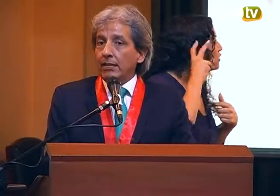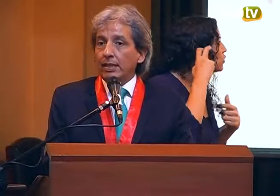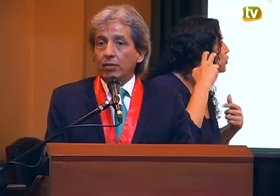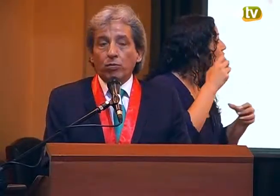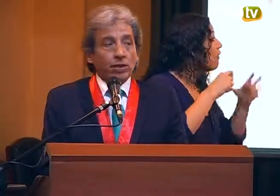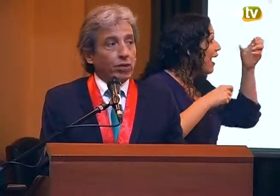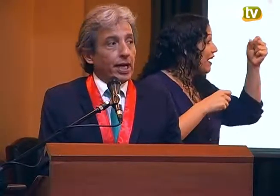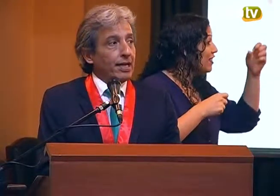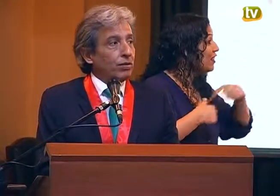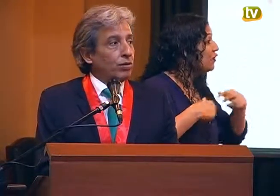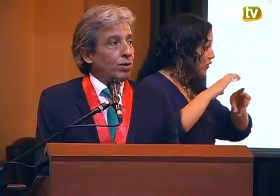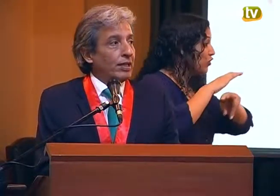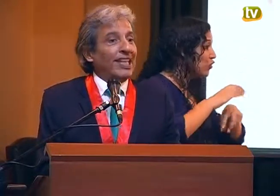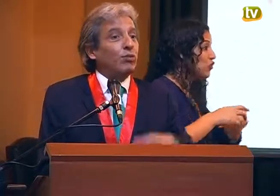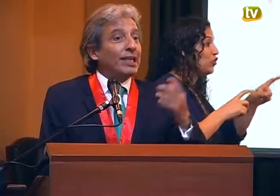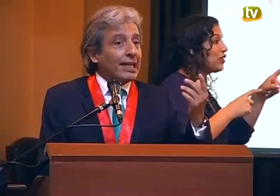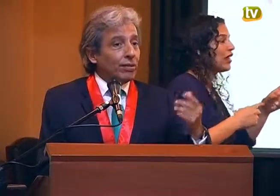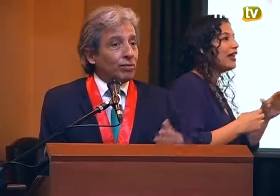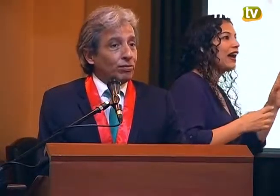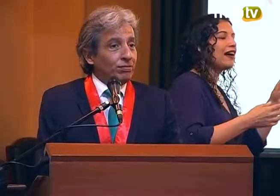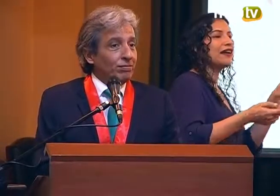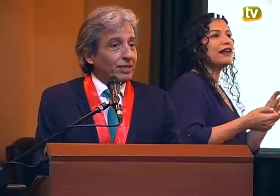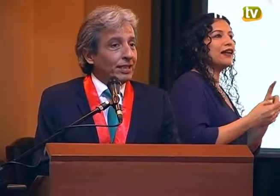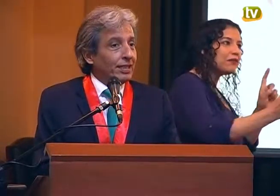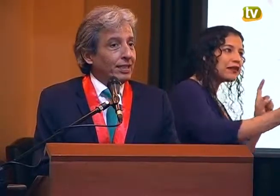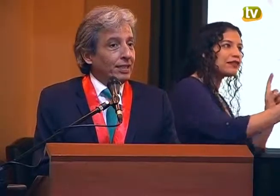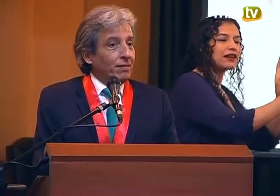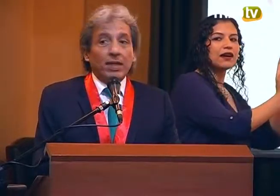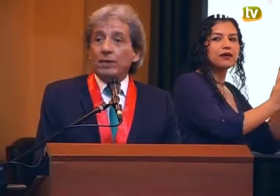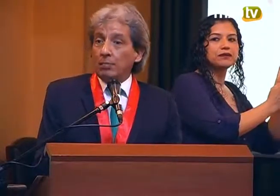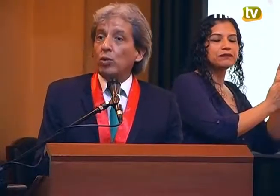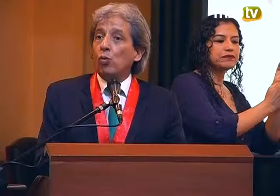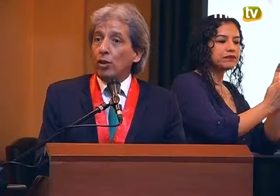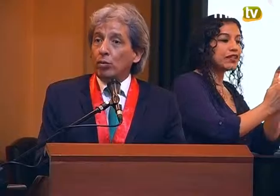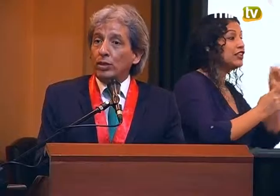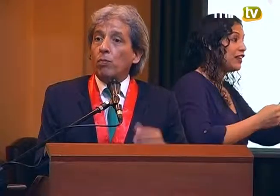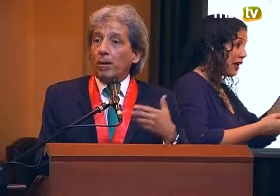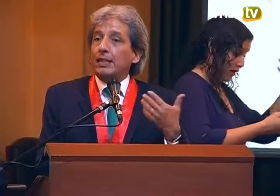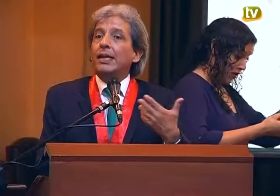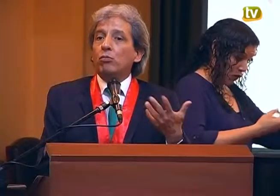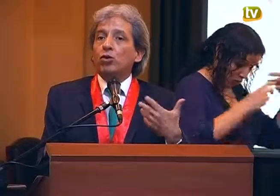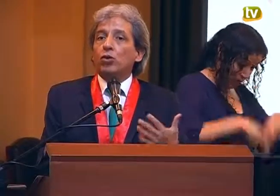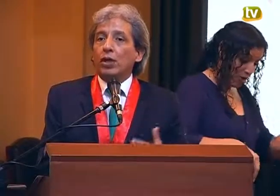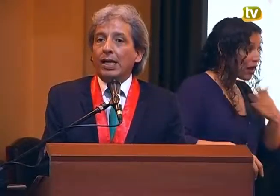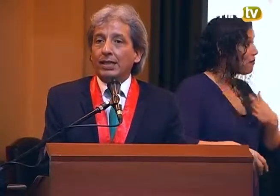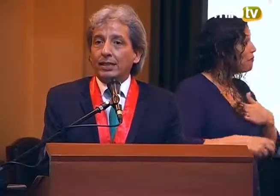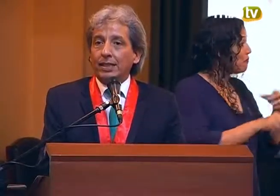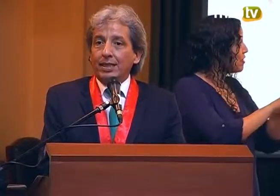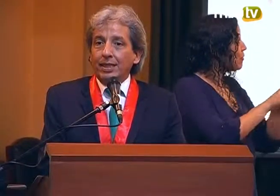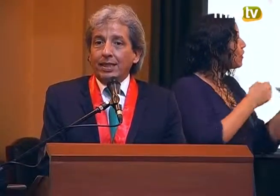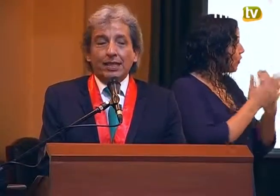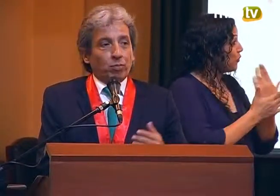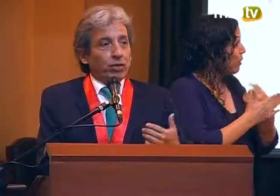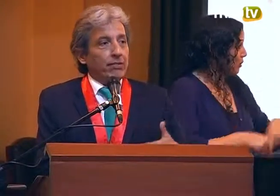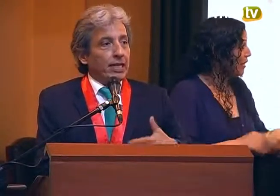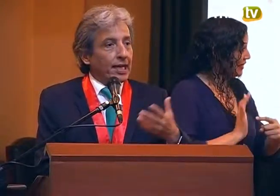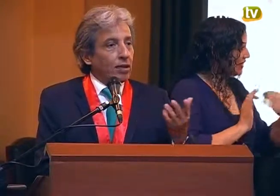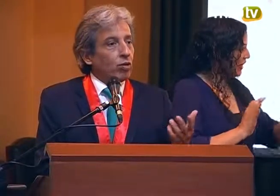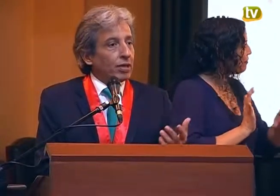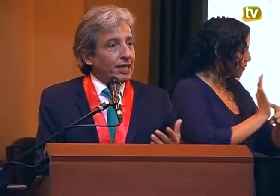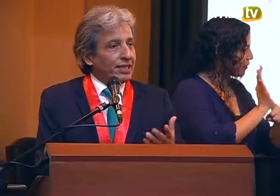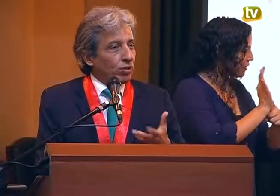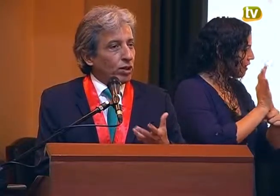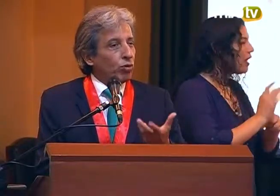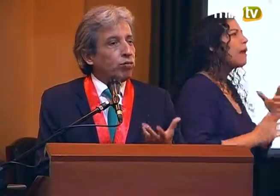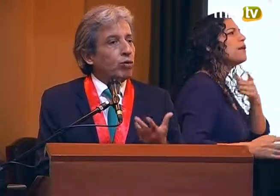quien estaba en ese momento llegando, al querosenero, ¿no? Mira mis zapatos huevos, y compartía mucho con la gente esa posibilidad